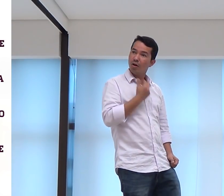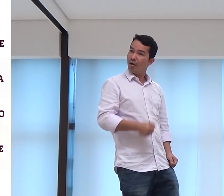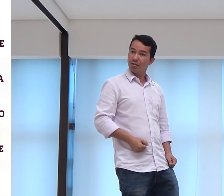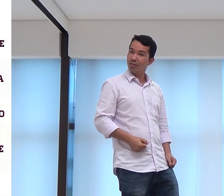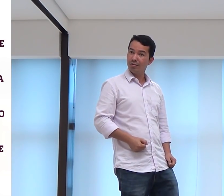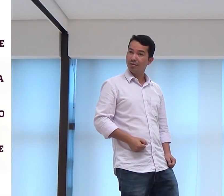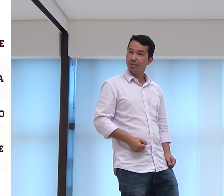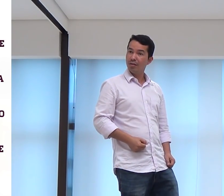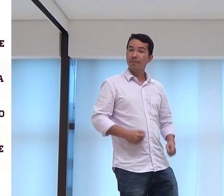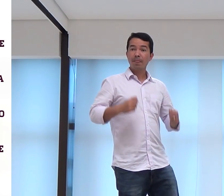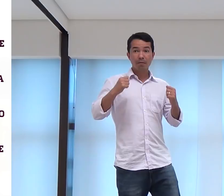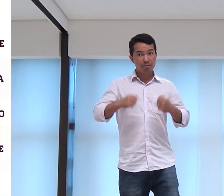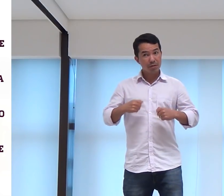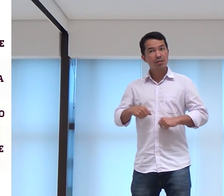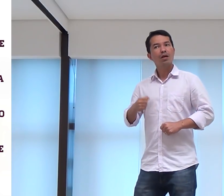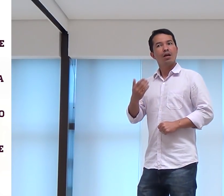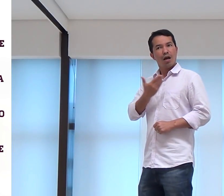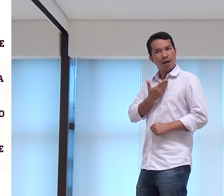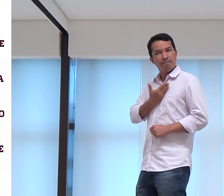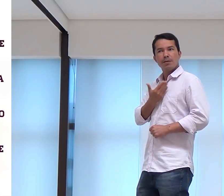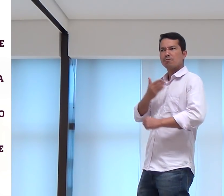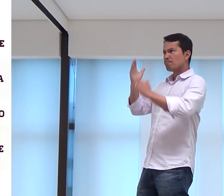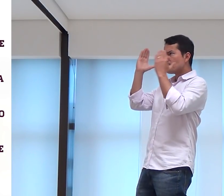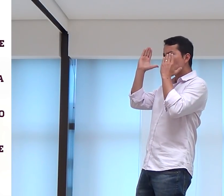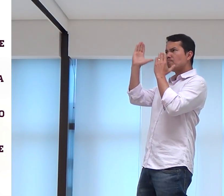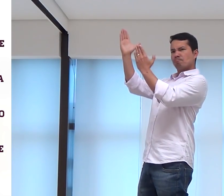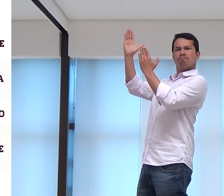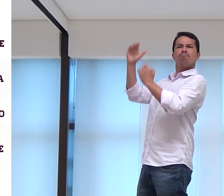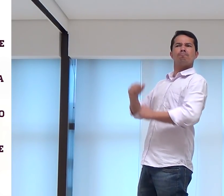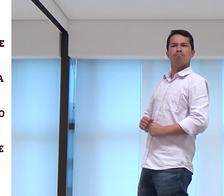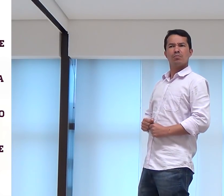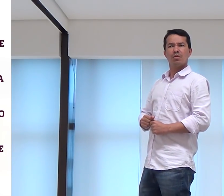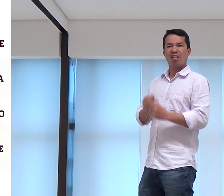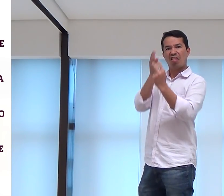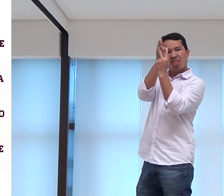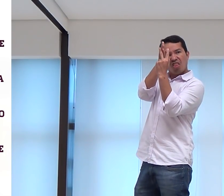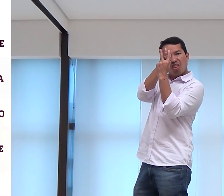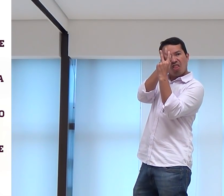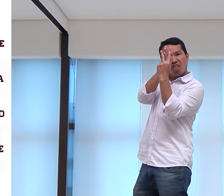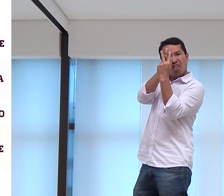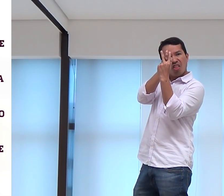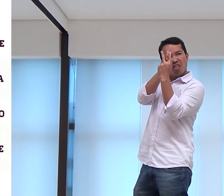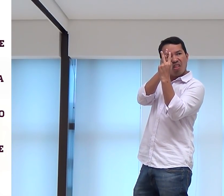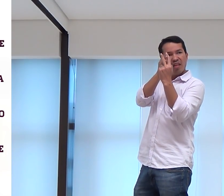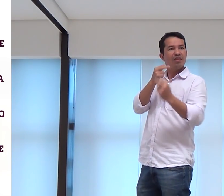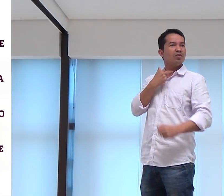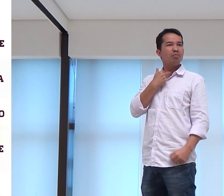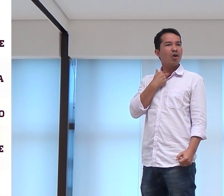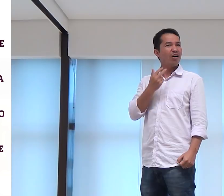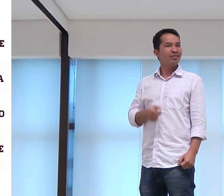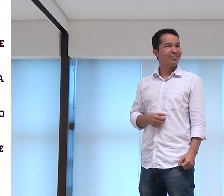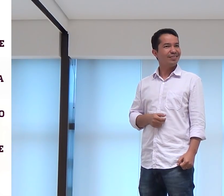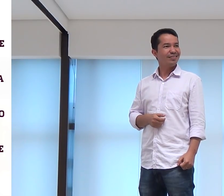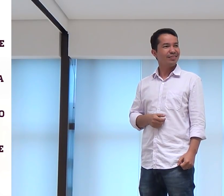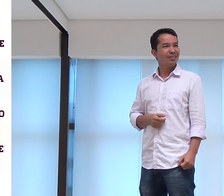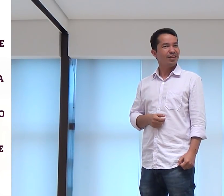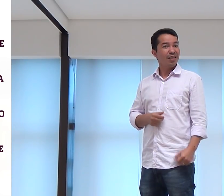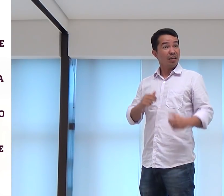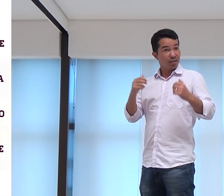Não podemos. Ou é uma coisa ou é outra. Ou ser amigo de Deus, não aquele, aquela pessoa dividida, porque isso